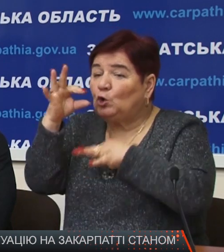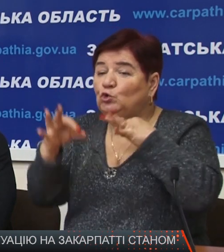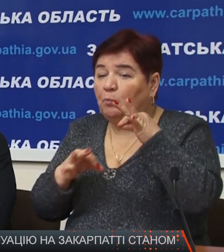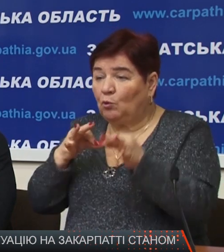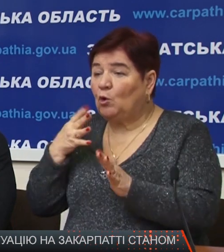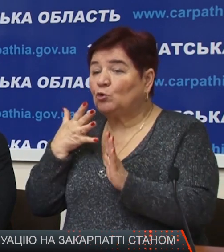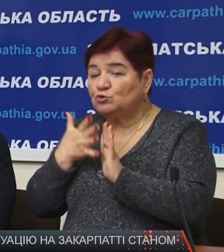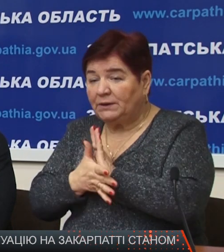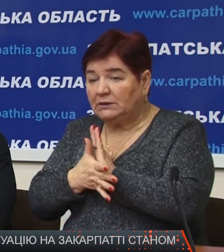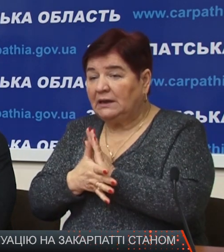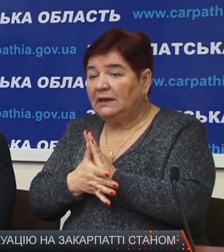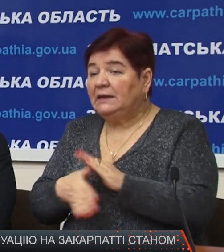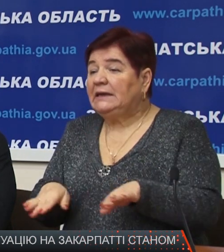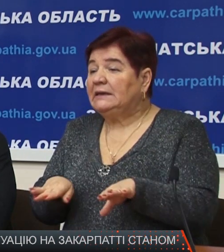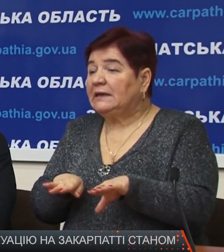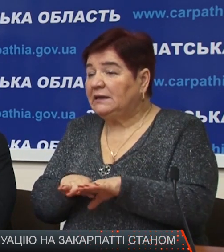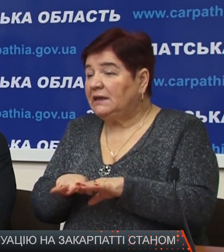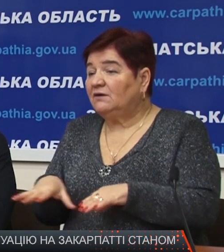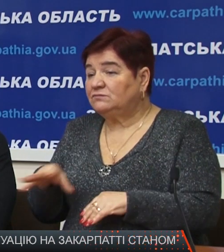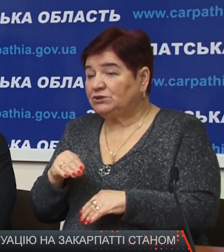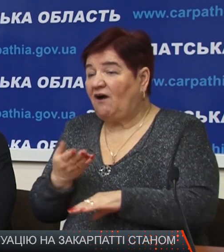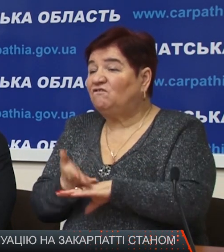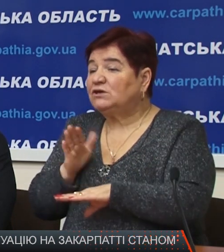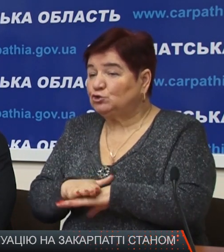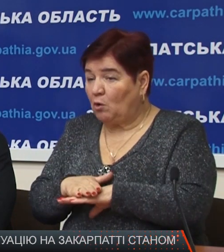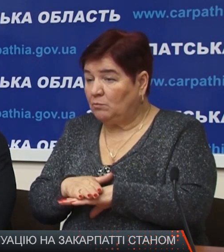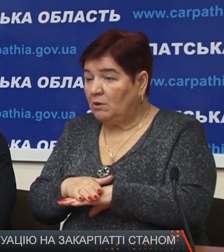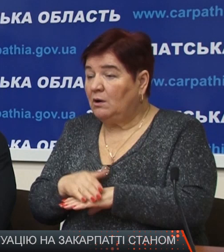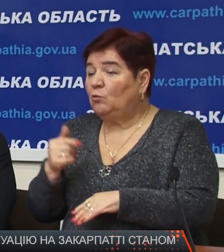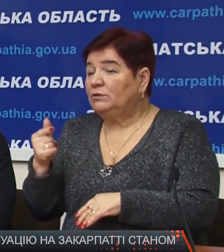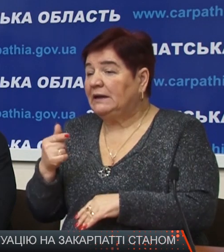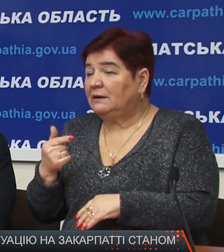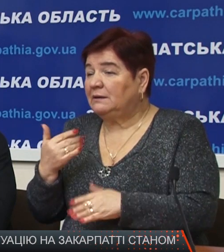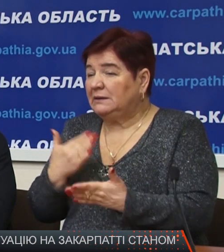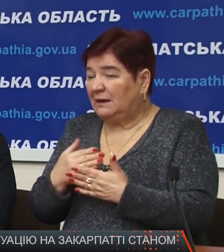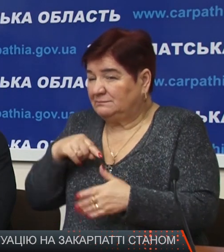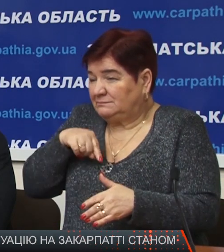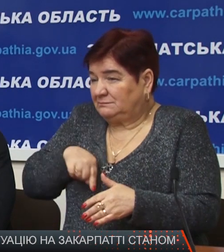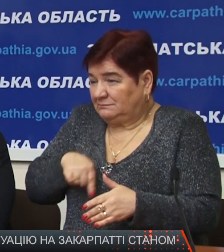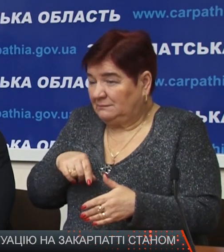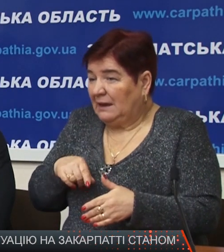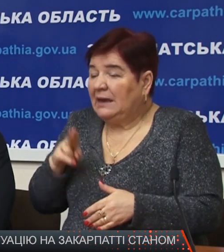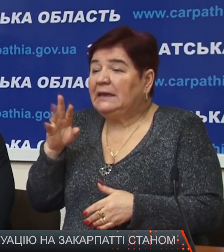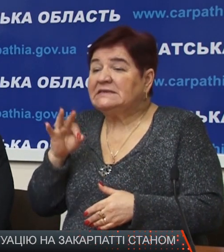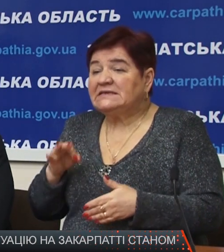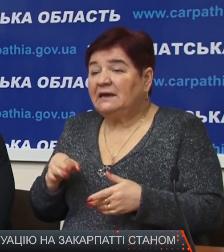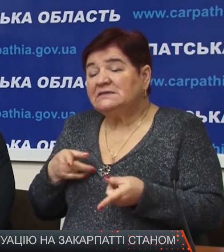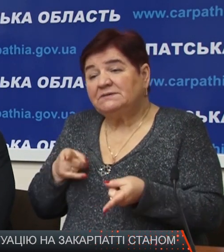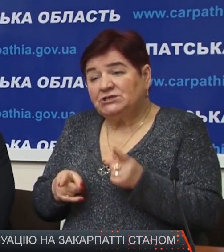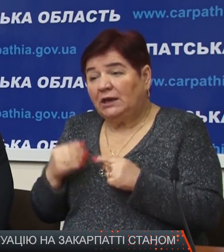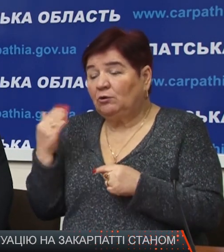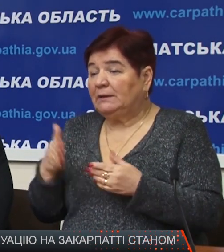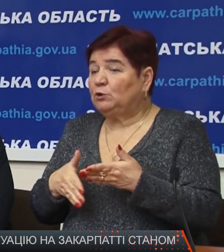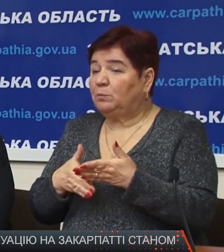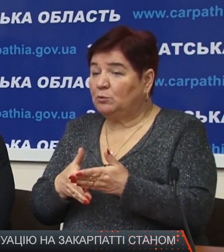стоять, розумієте, і вони вже в такі важкому стані, я маю морально психологічному стані, і це, звичайно, їм допоможе. Тому, будь